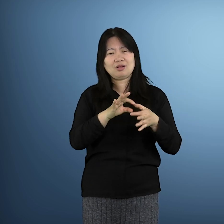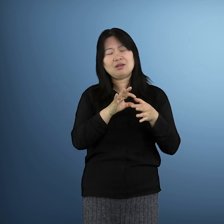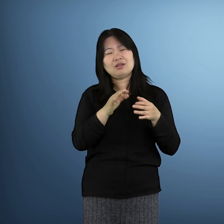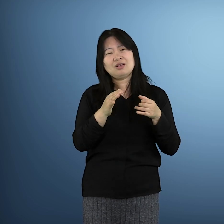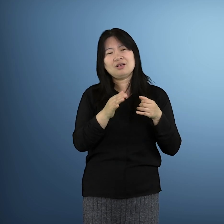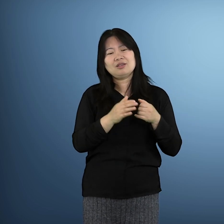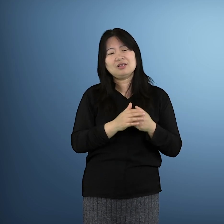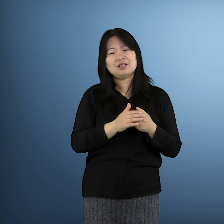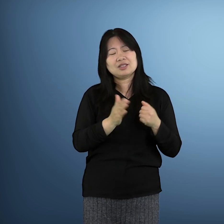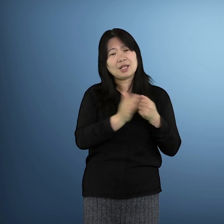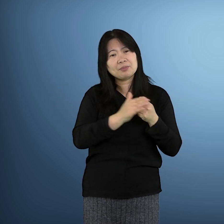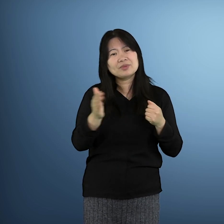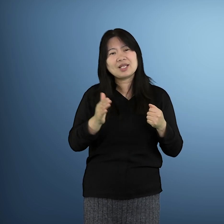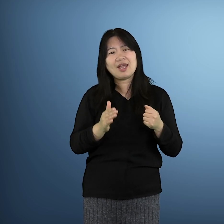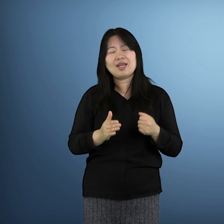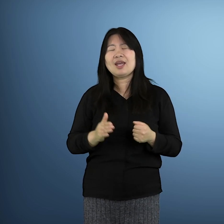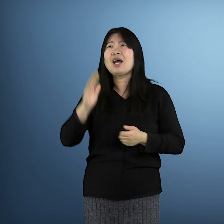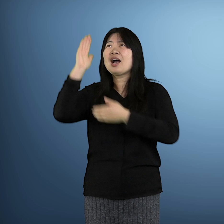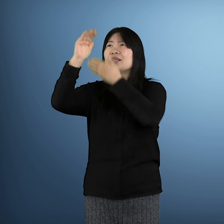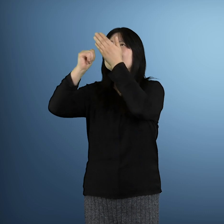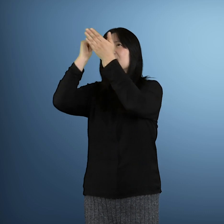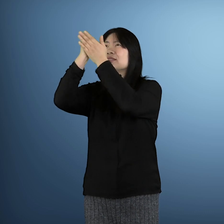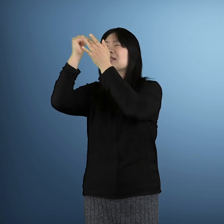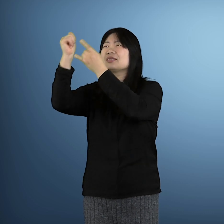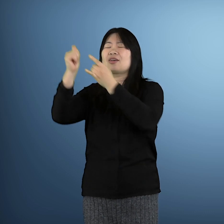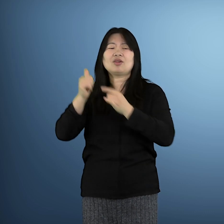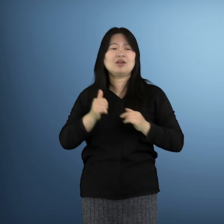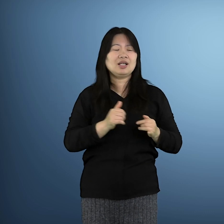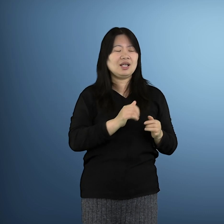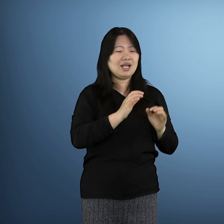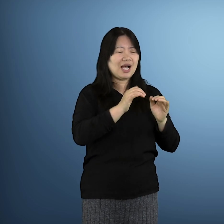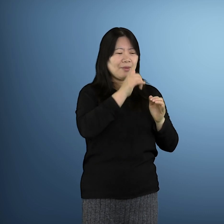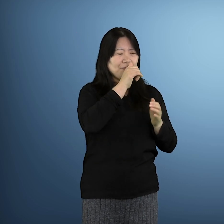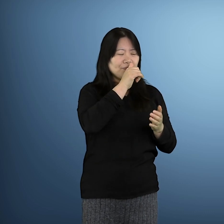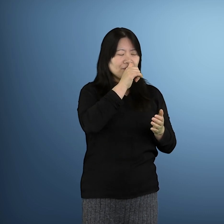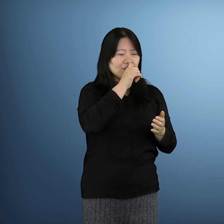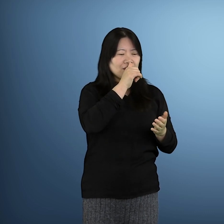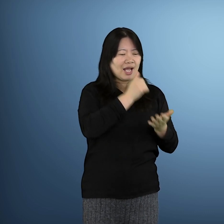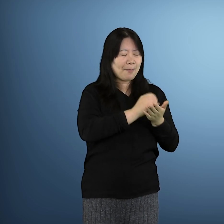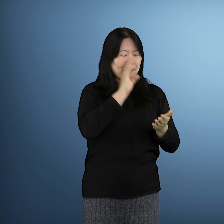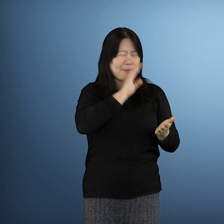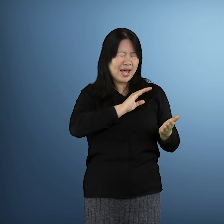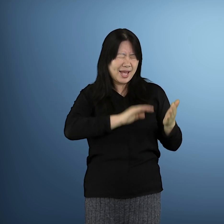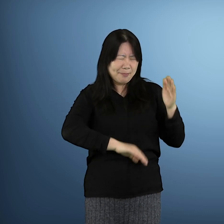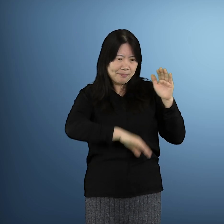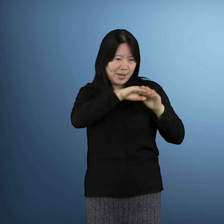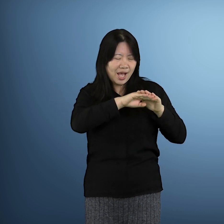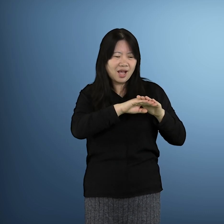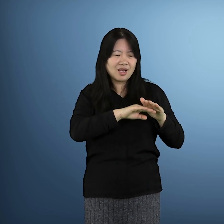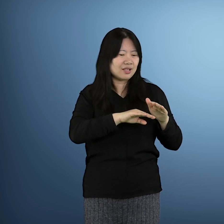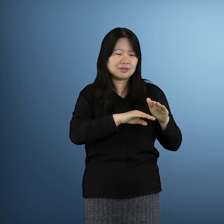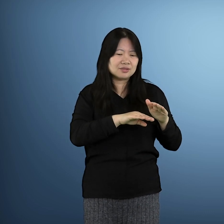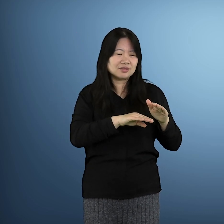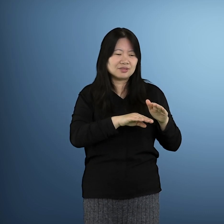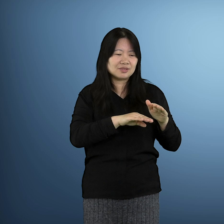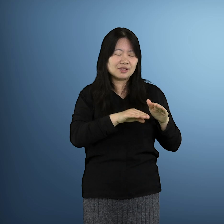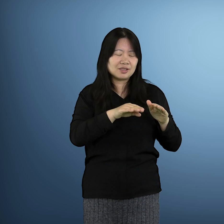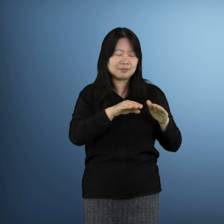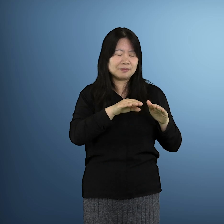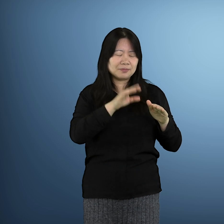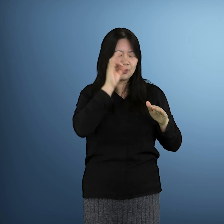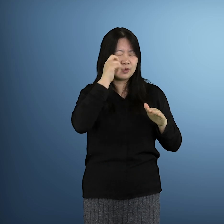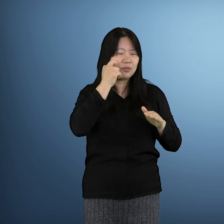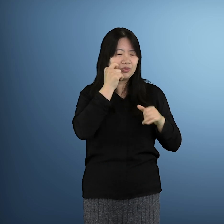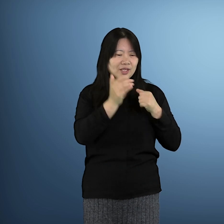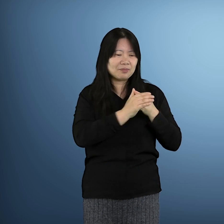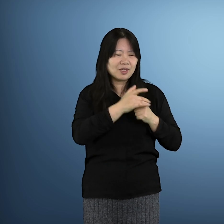악을, 창궐되는 인류의 모순을 볼 수가 없어서 물로 심판을 합니다.